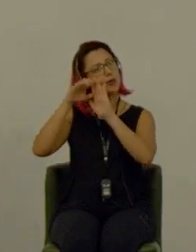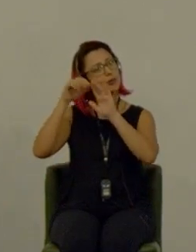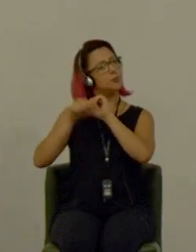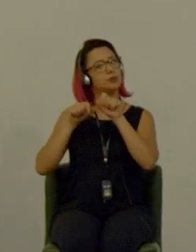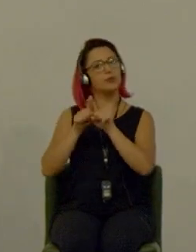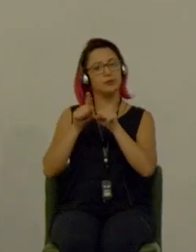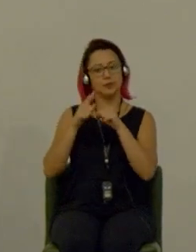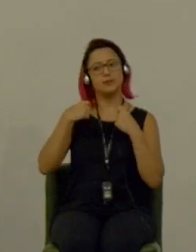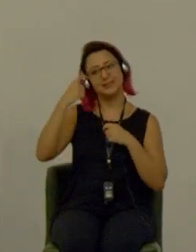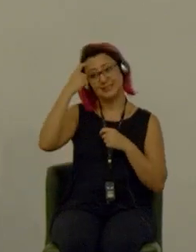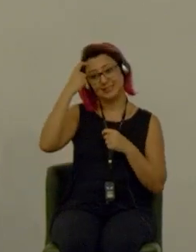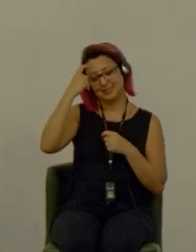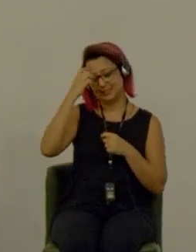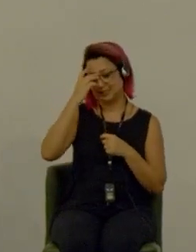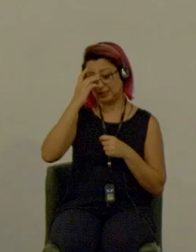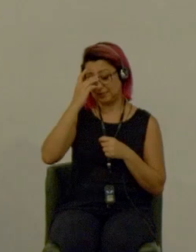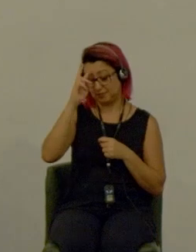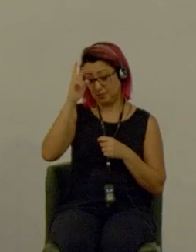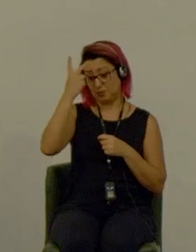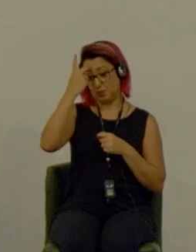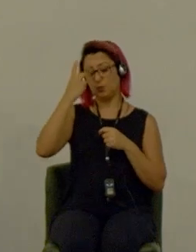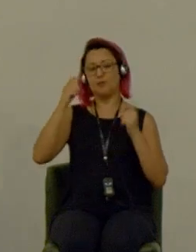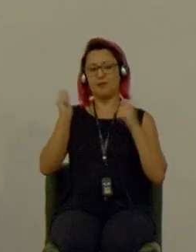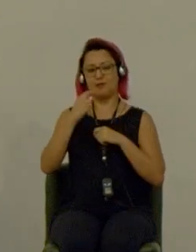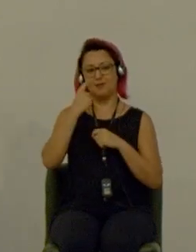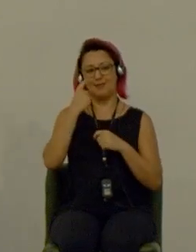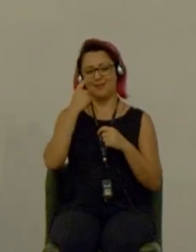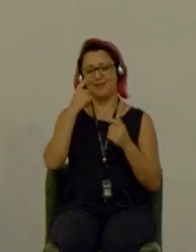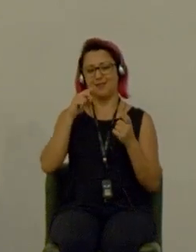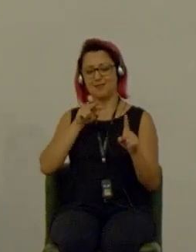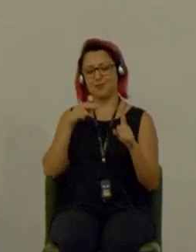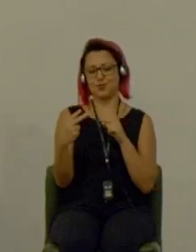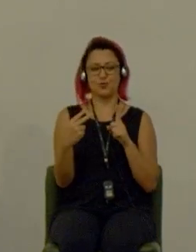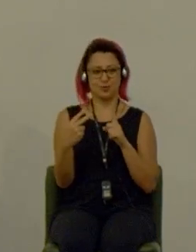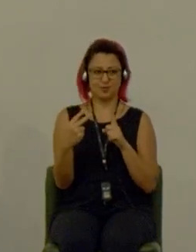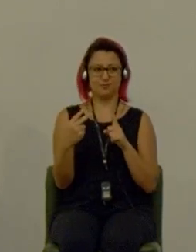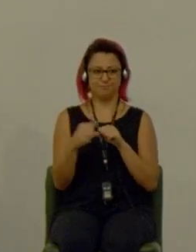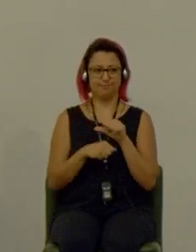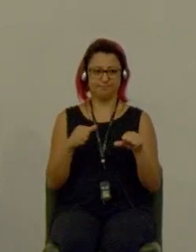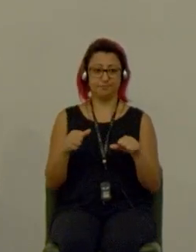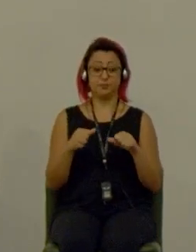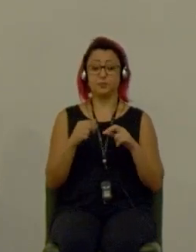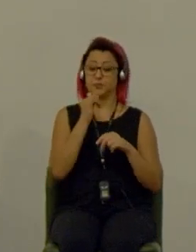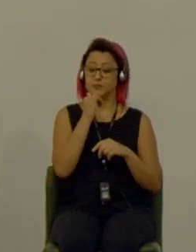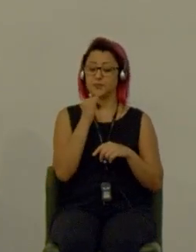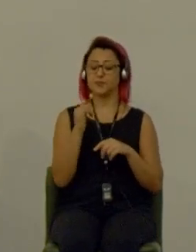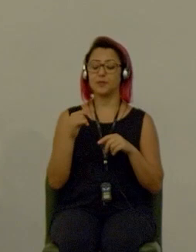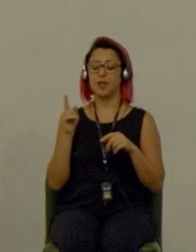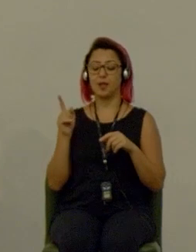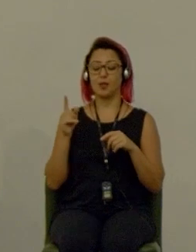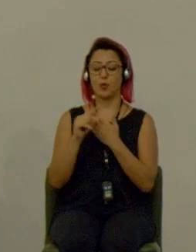par exemple, à un point de vie d'arbre. Et ce qui est intéressant avec le point de vie d'Emanuele, c'est que ce n'est pas forcément humain. Et